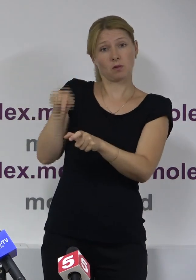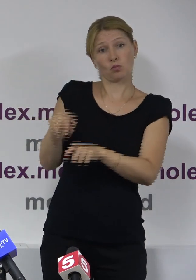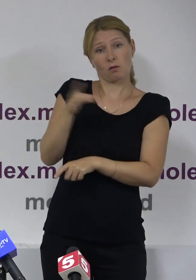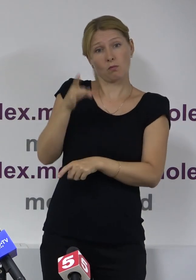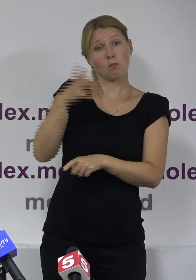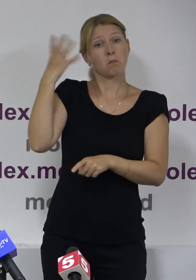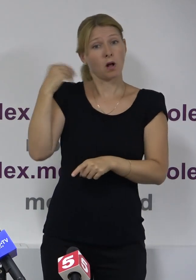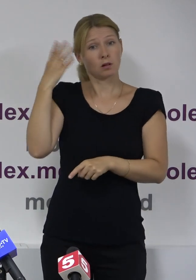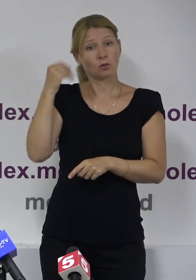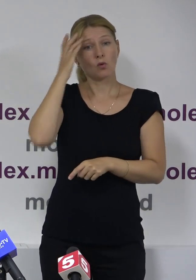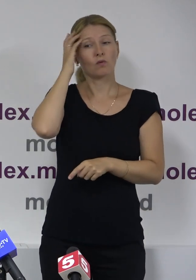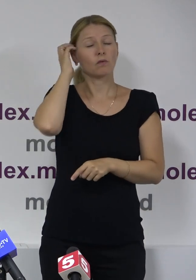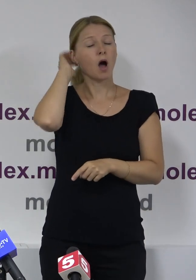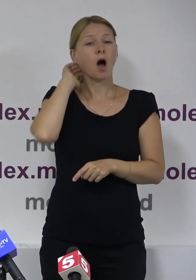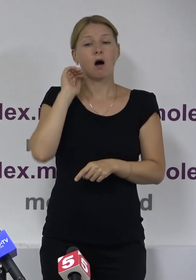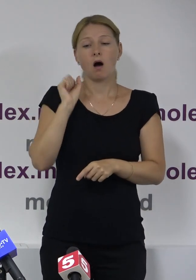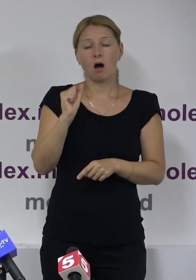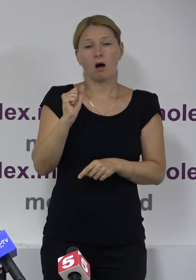Republica Moldova, iar